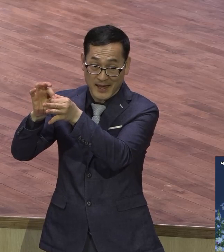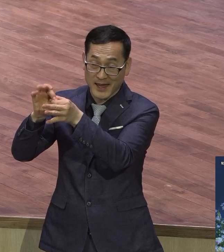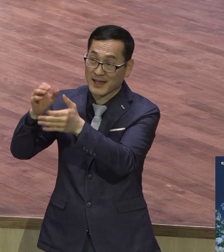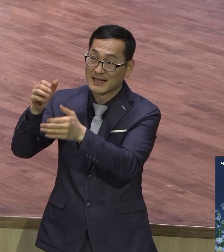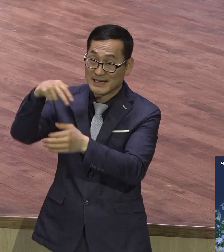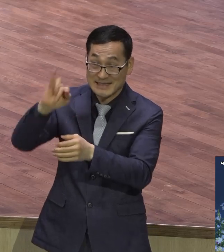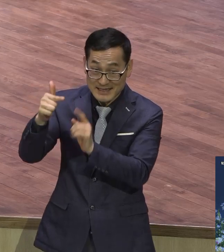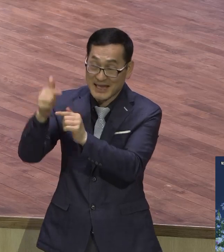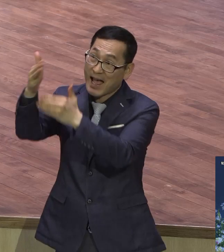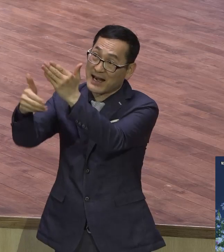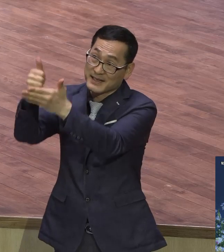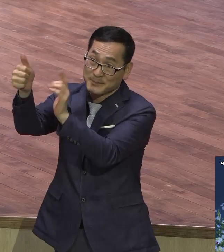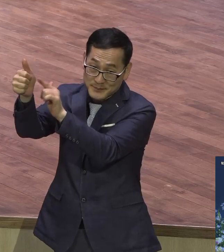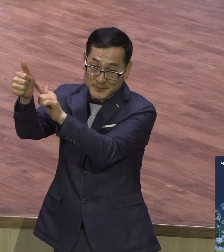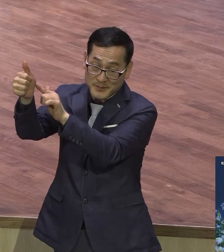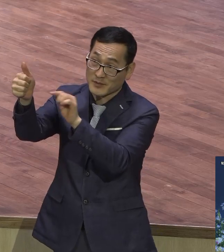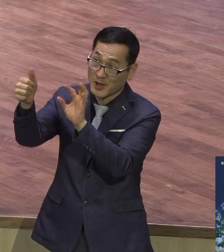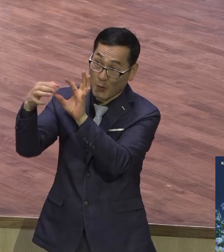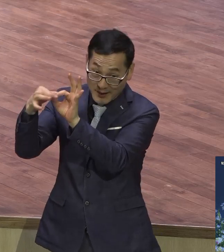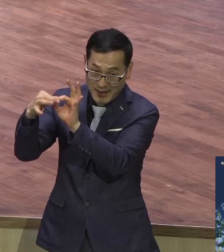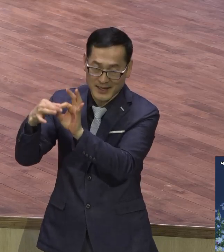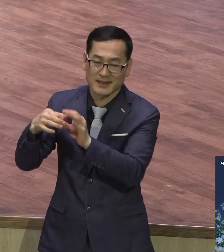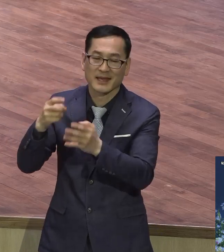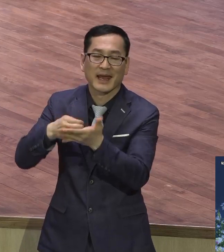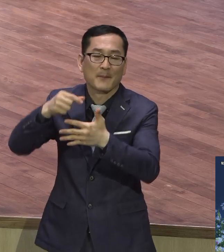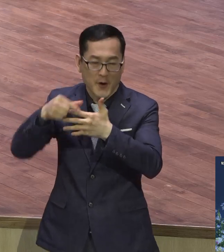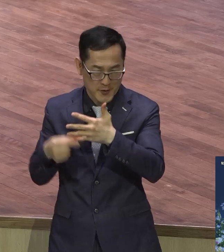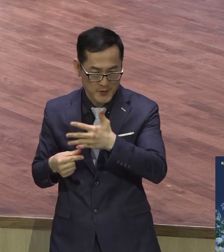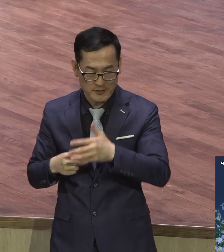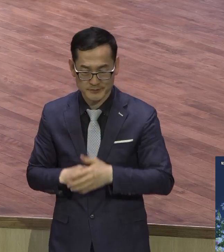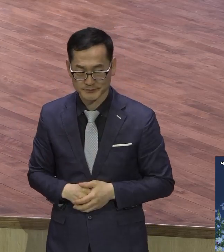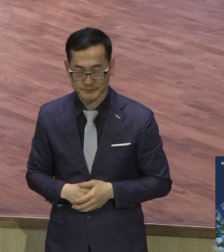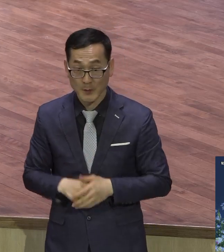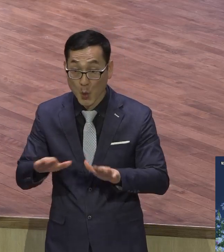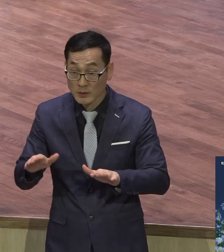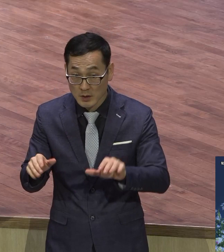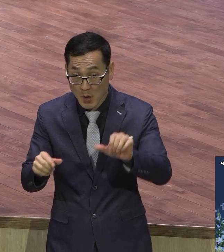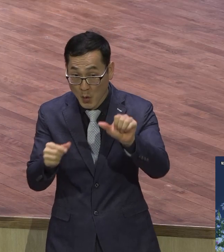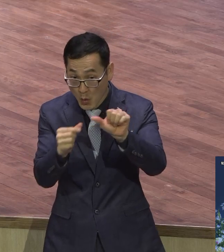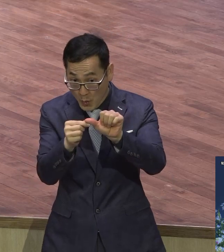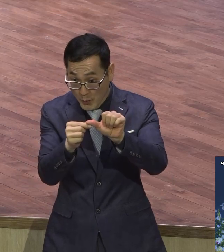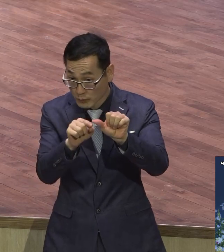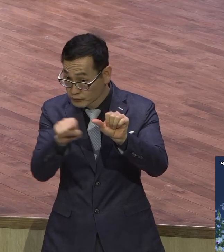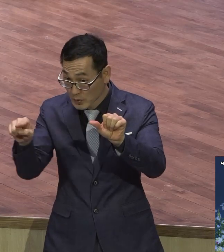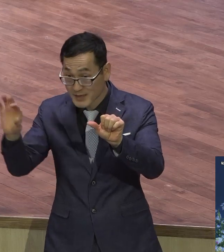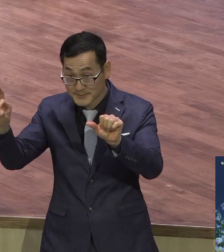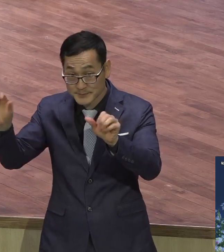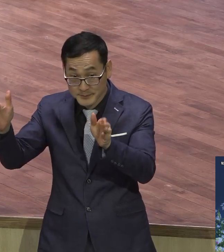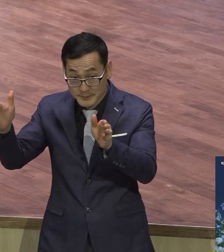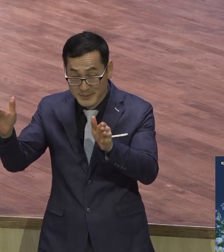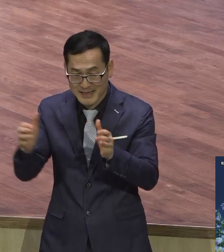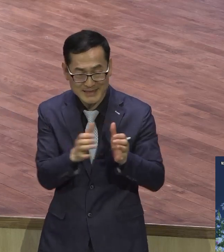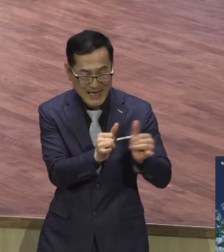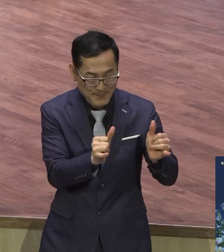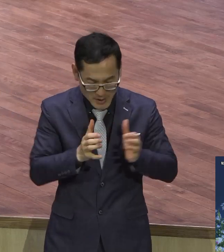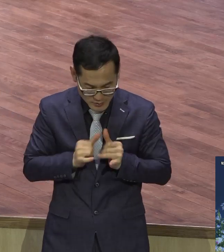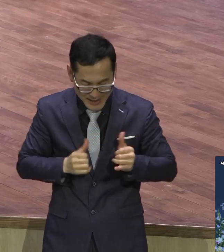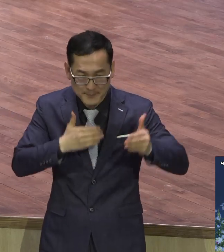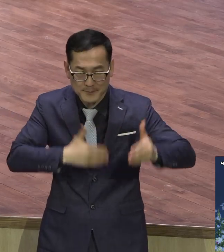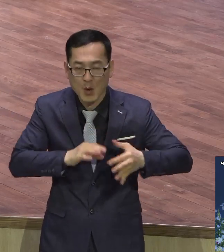대신. 오늘부터 살펴볼 일 5개명부터 10개명까지는 사람과의 관계.